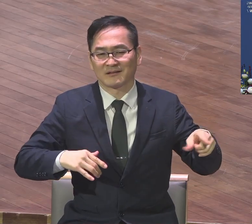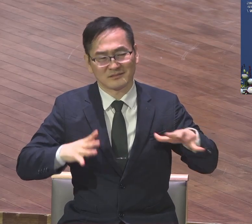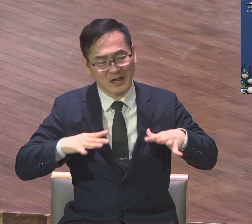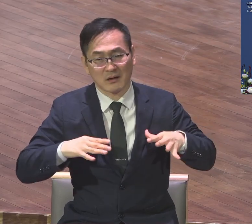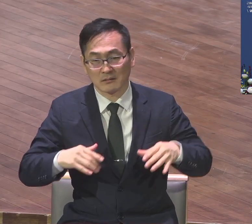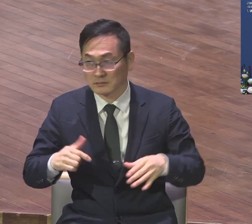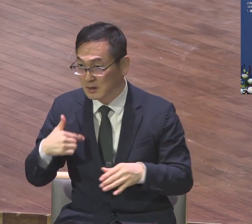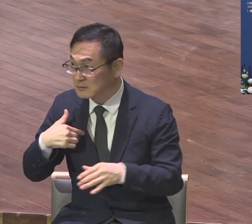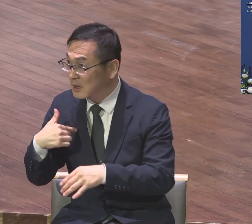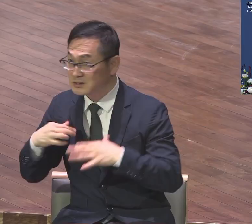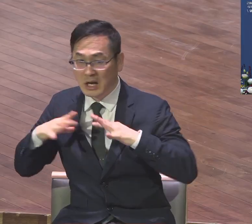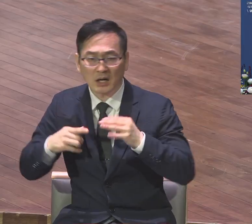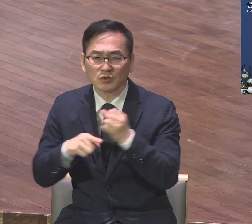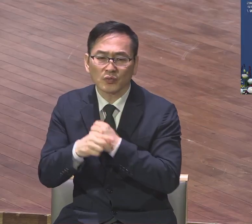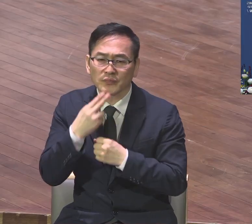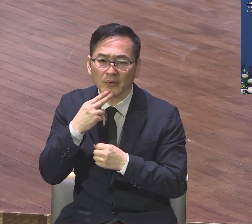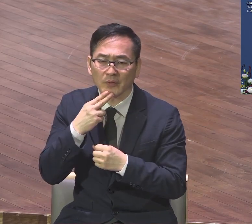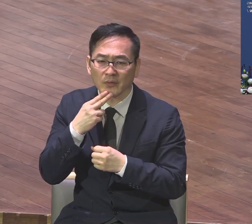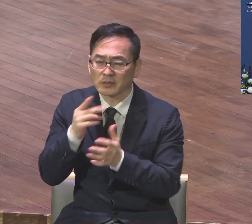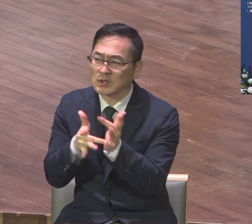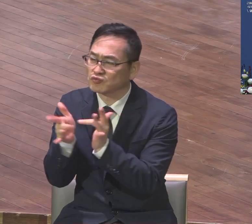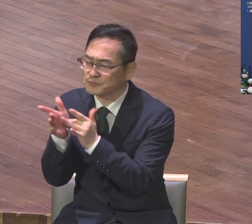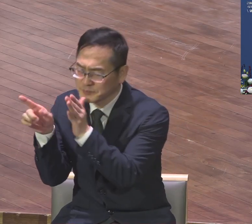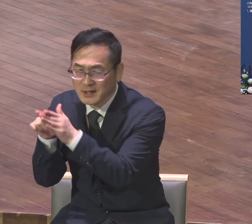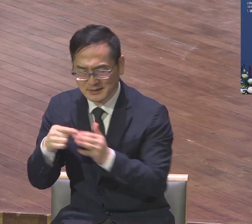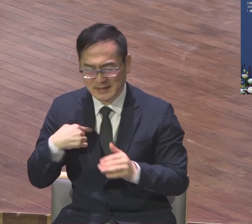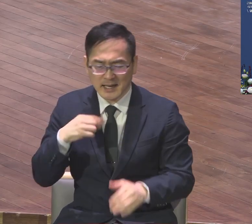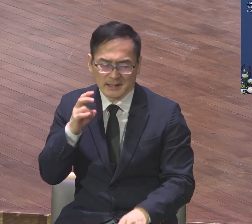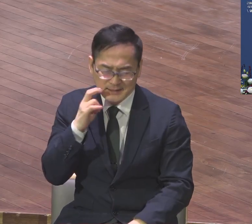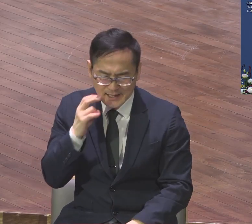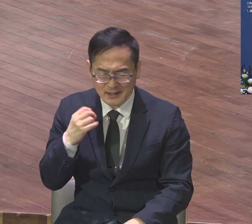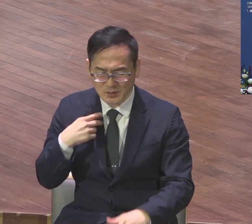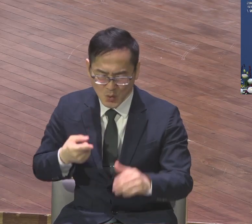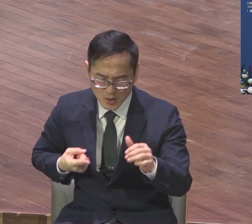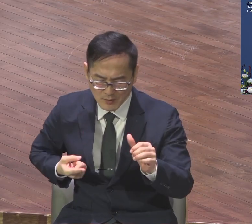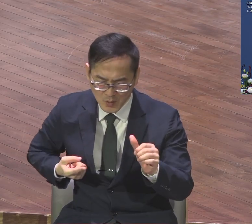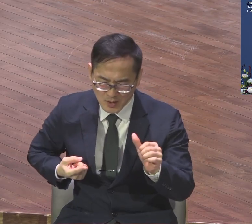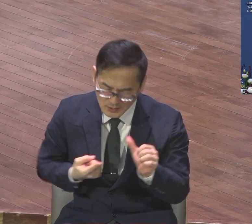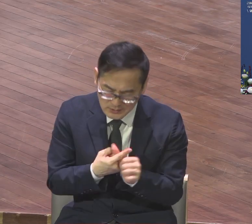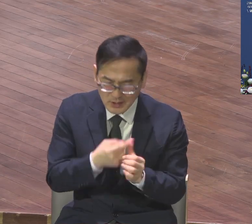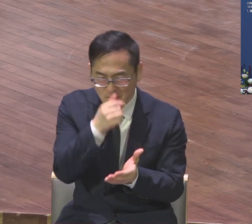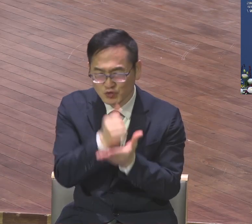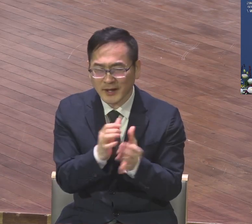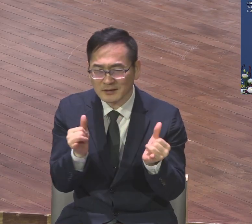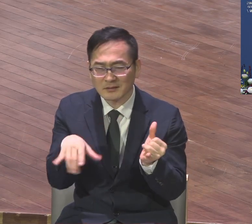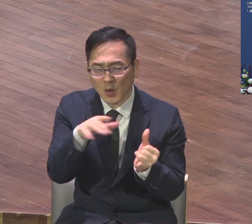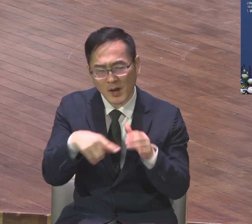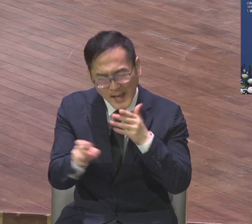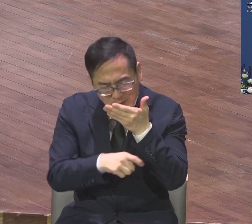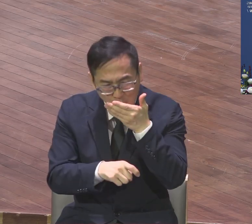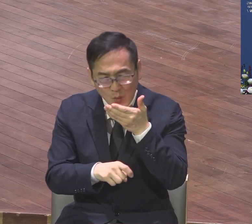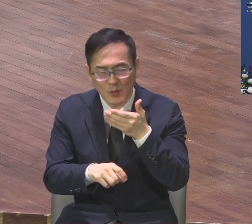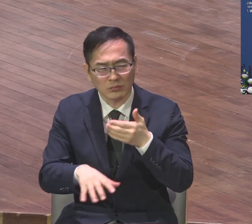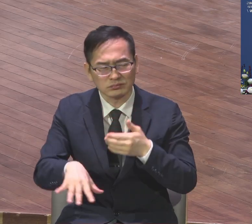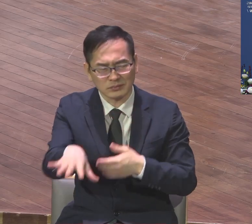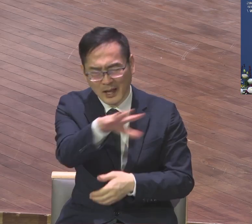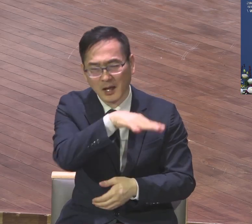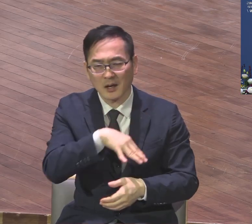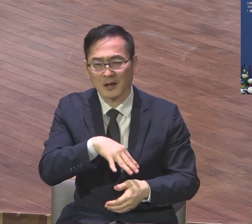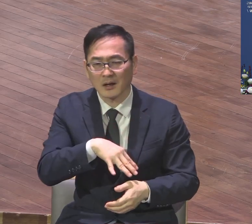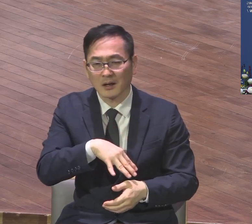살았든지, 기생같이 살았든지, 강도같이 살았든지, 예수 믿는 순간에 그